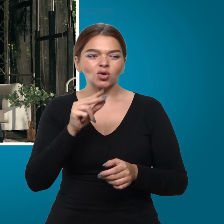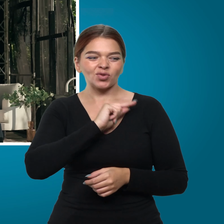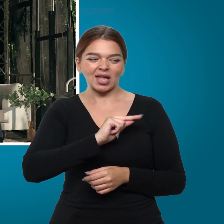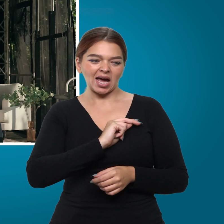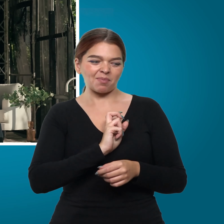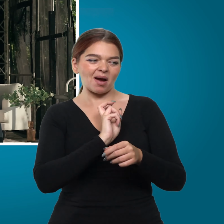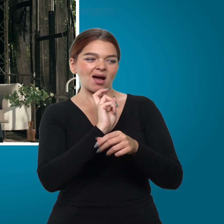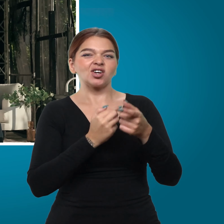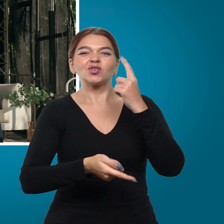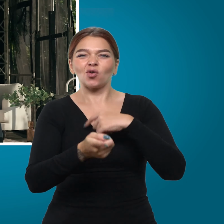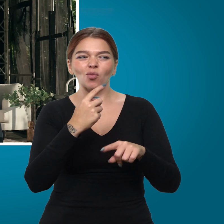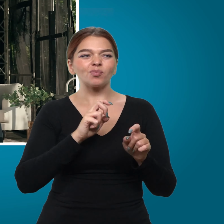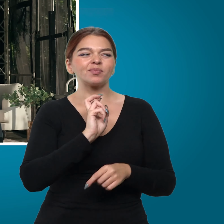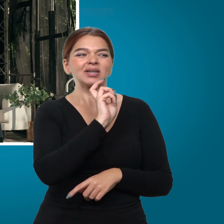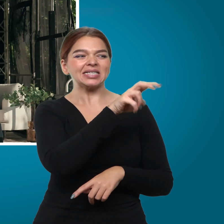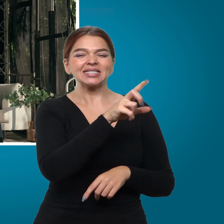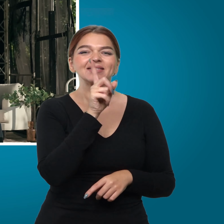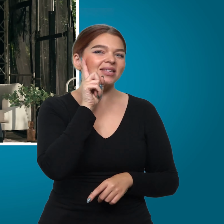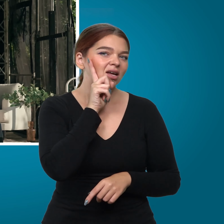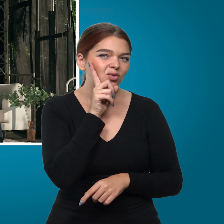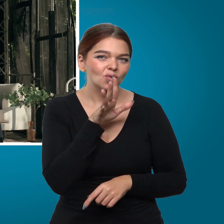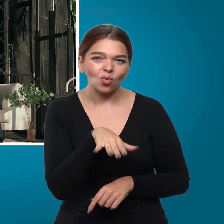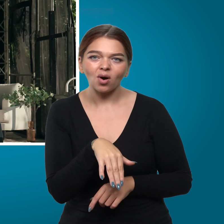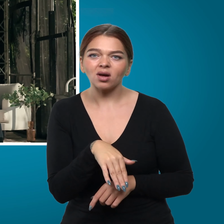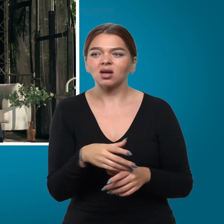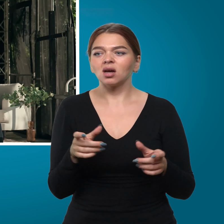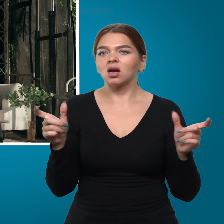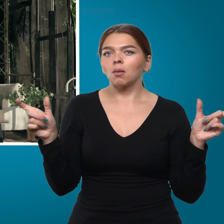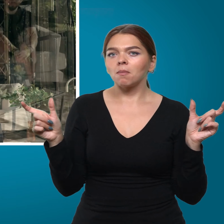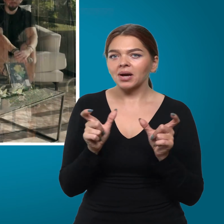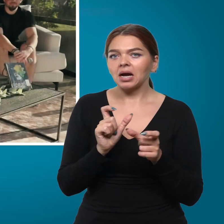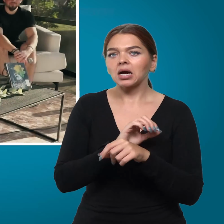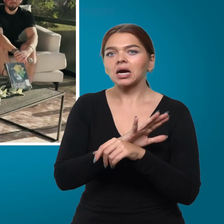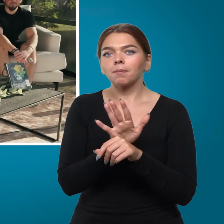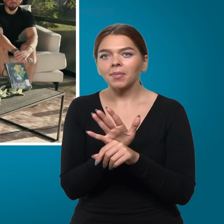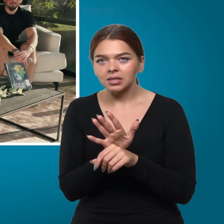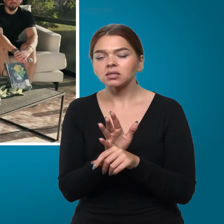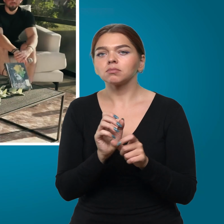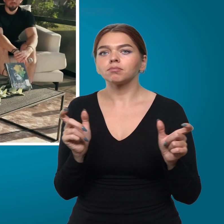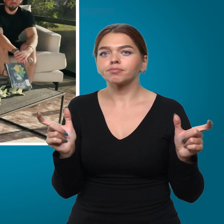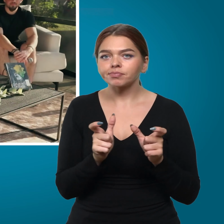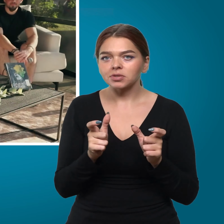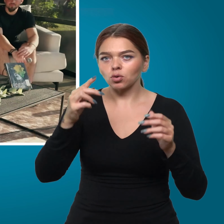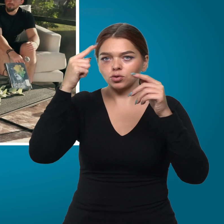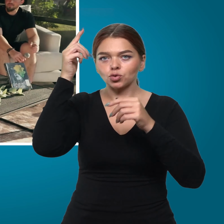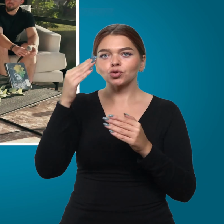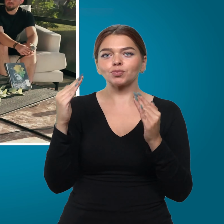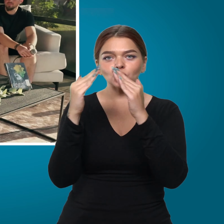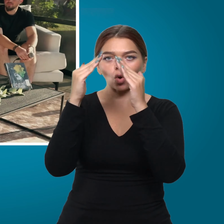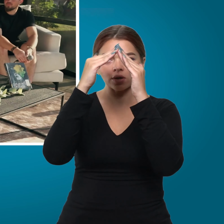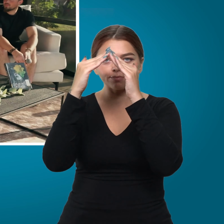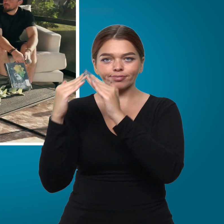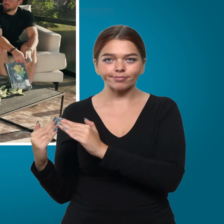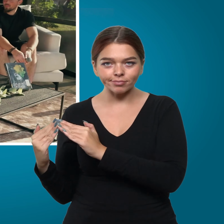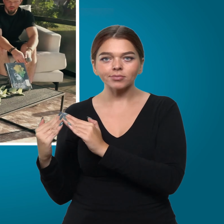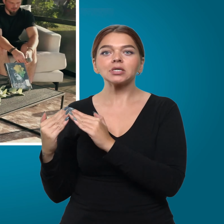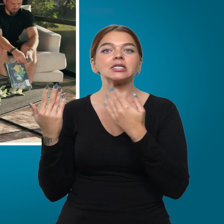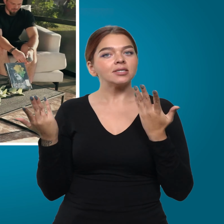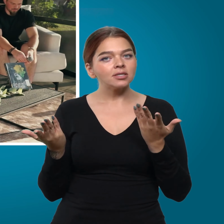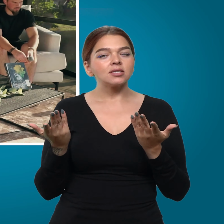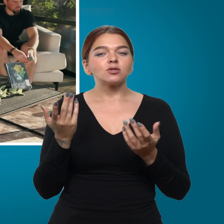Gimė mano dukrytė, taip sakant, dekretas, sėdi namuose, galvoju, ką po to dekreto veiksi, jau į senai